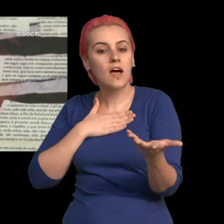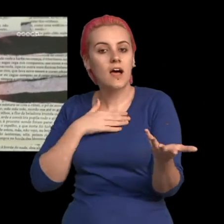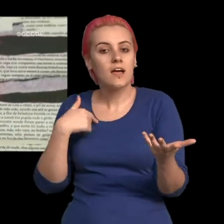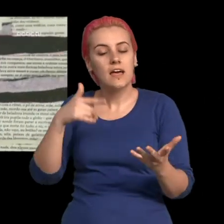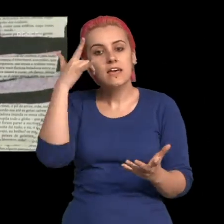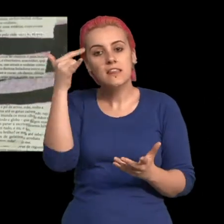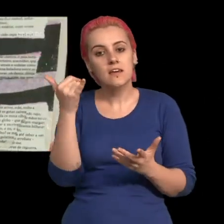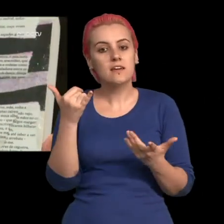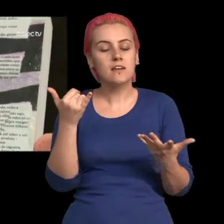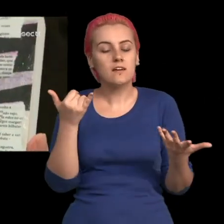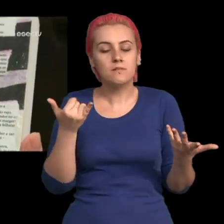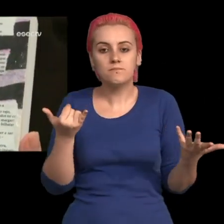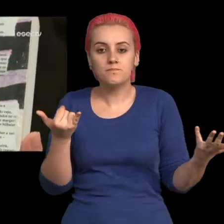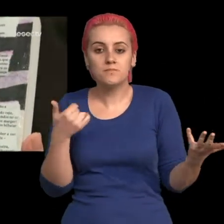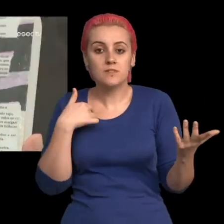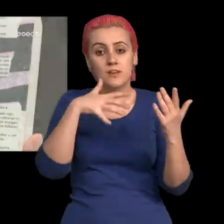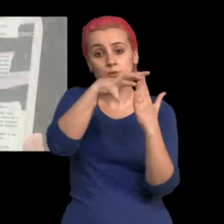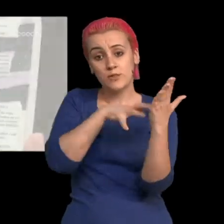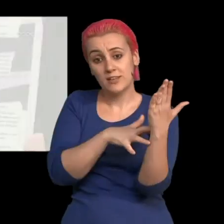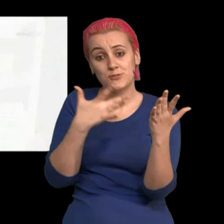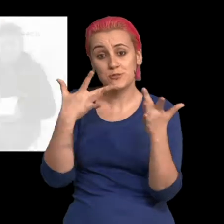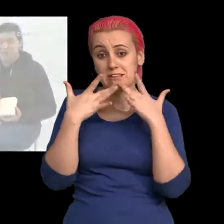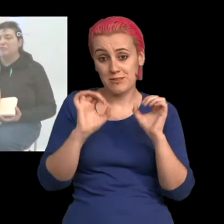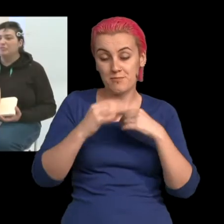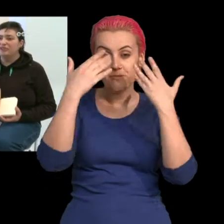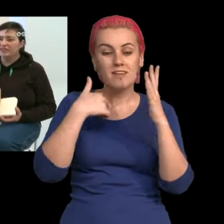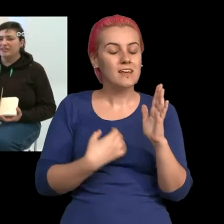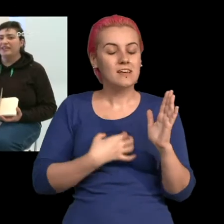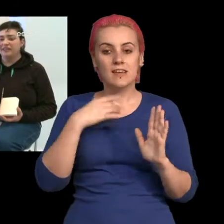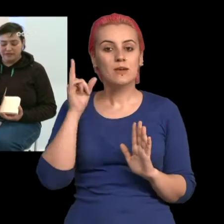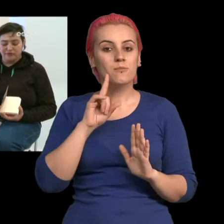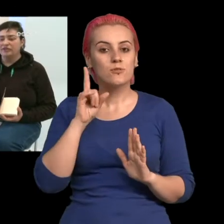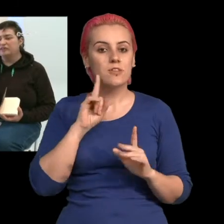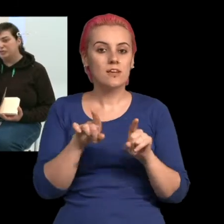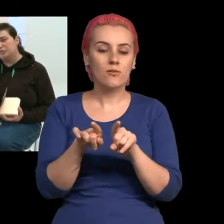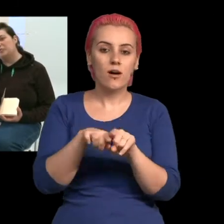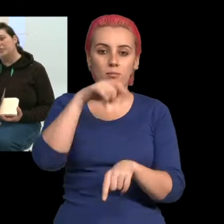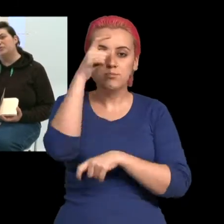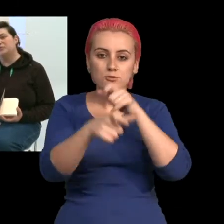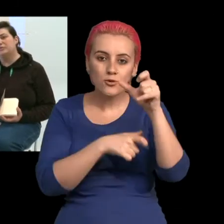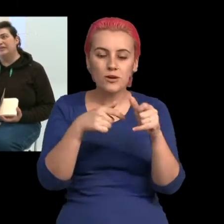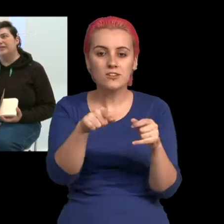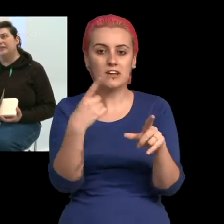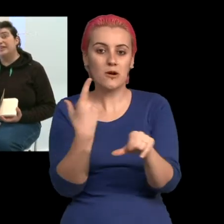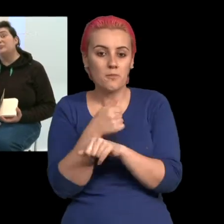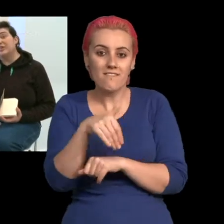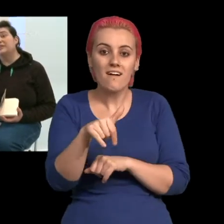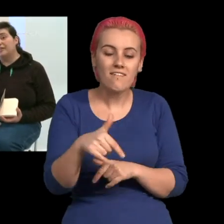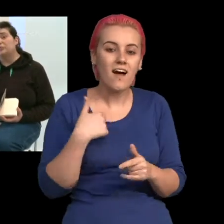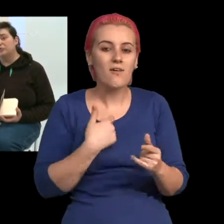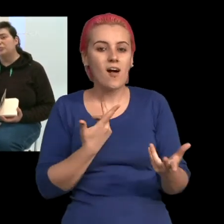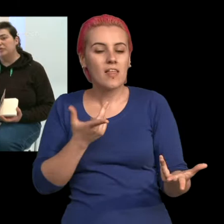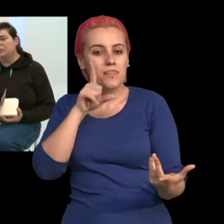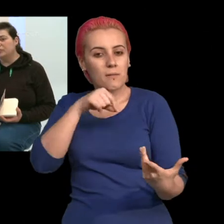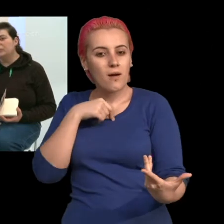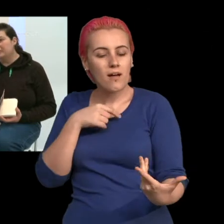universo do próprio texto inicial. Para mim é muito importante esta ideia da convocação do público, da